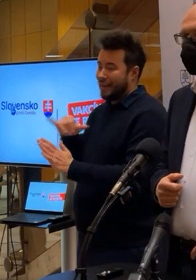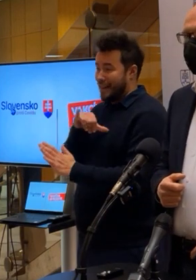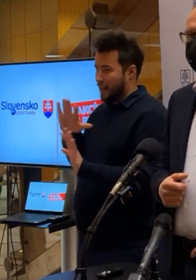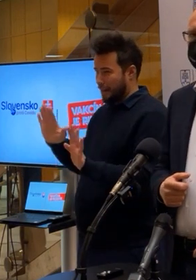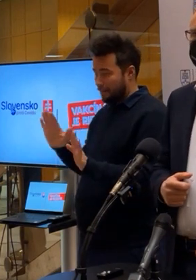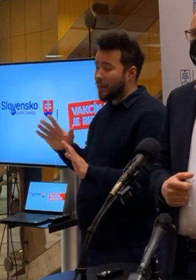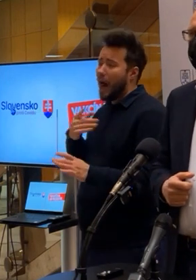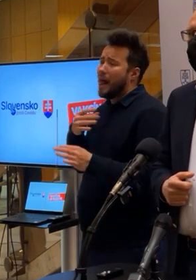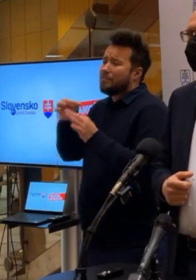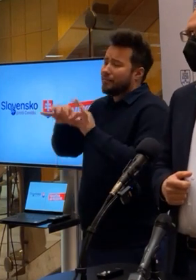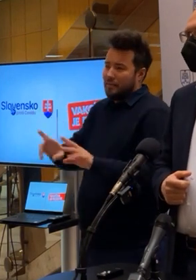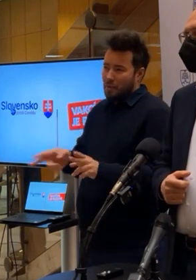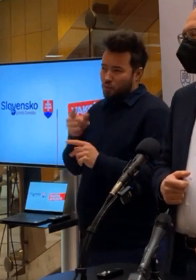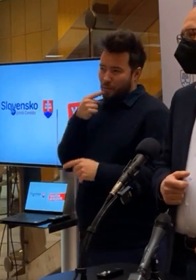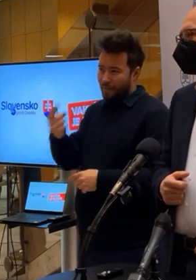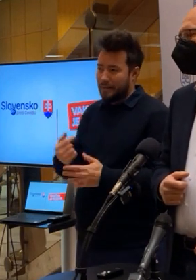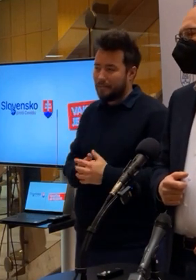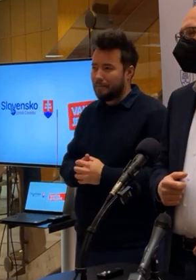nepoviem.